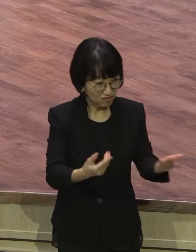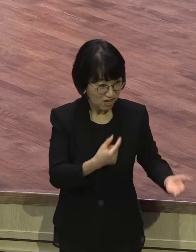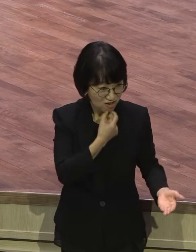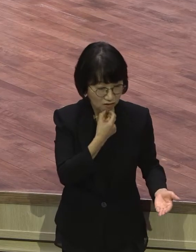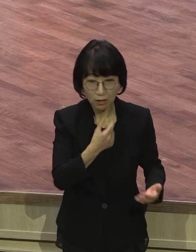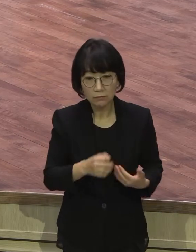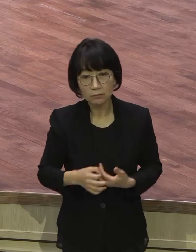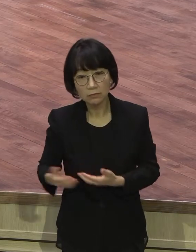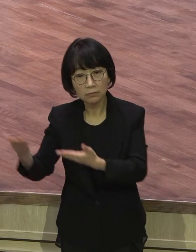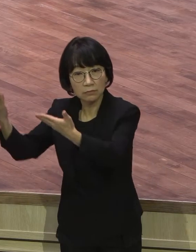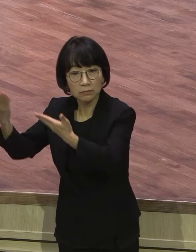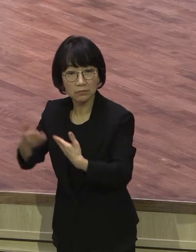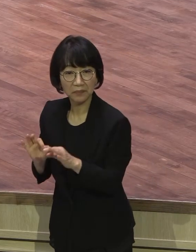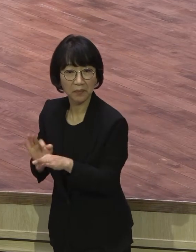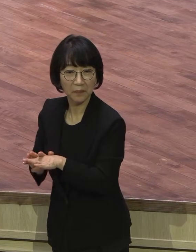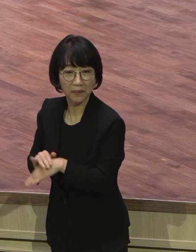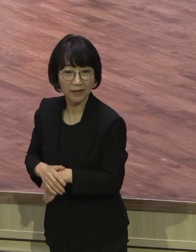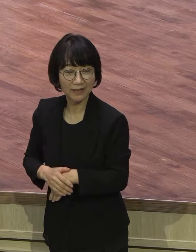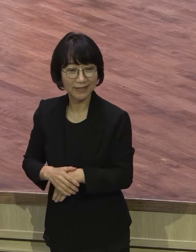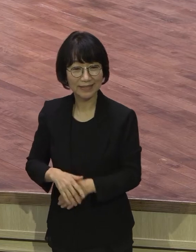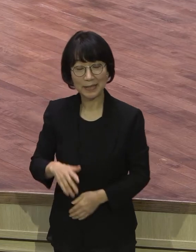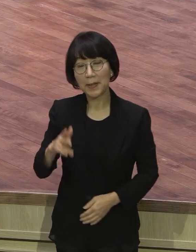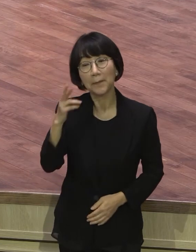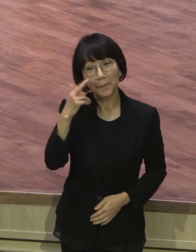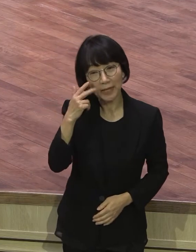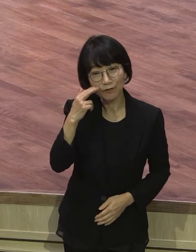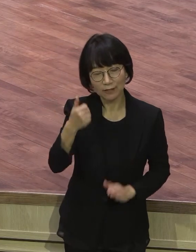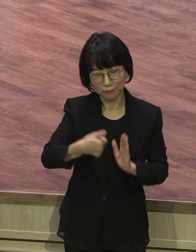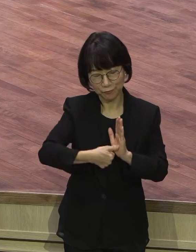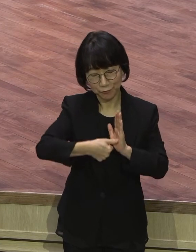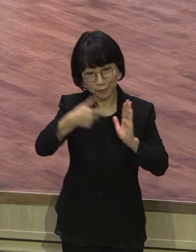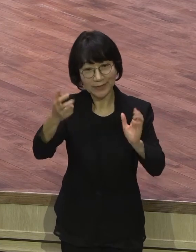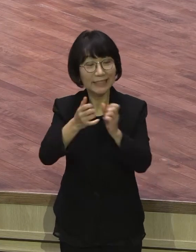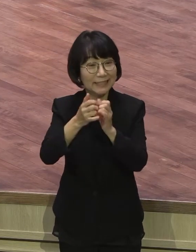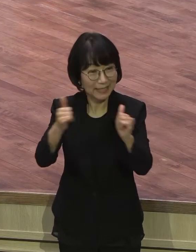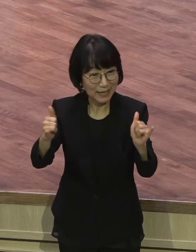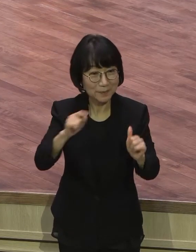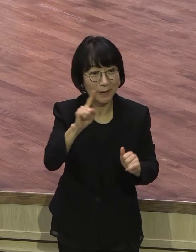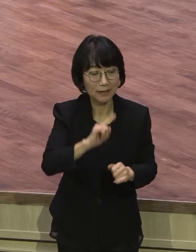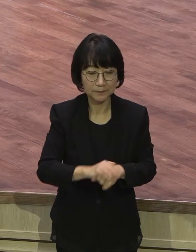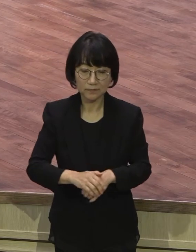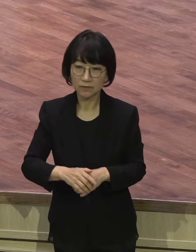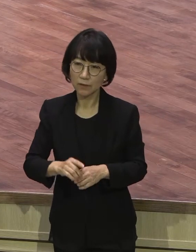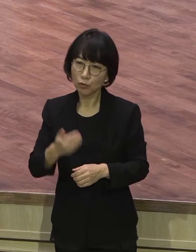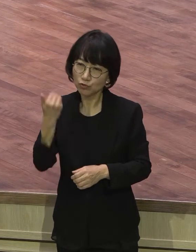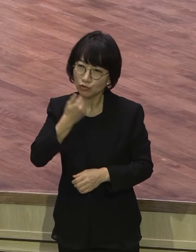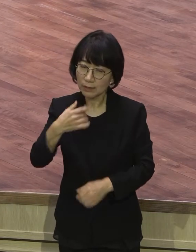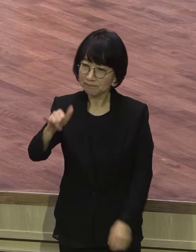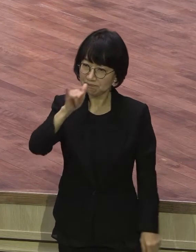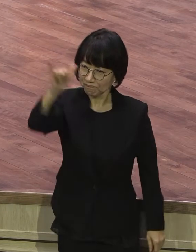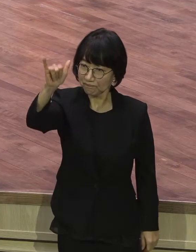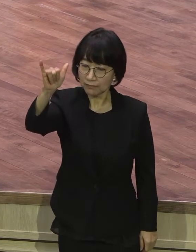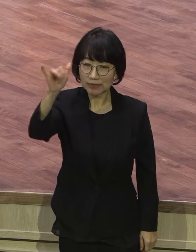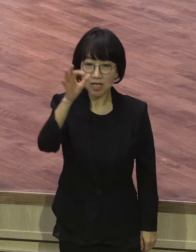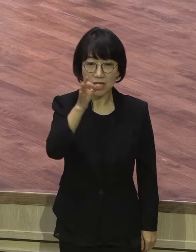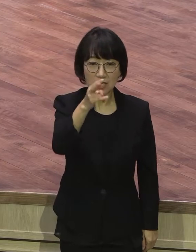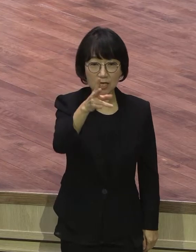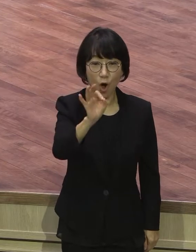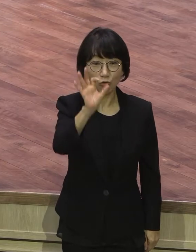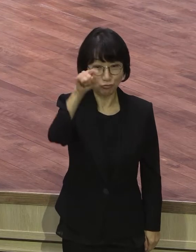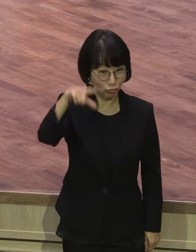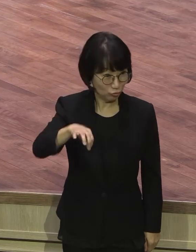미국의 사상가 에머슨은 이런 말을 했습니다. 어떤 사람이 영웅이 되는 것은 그 사람이 다른 사람보다